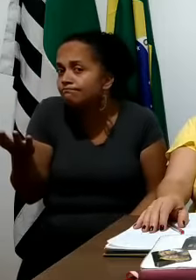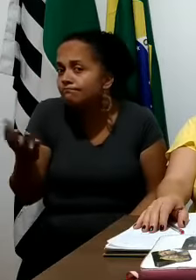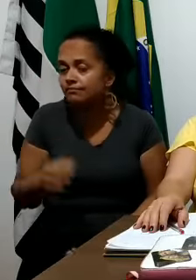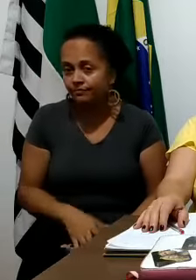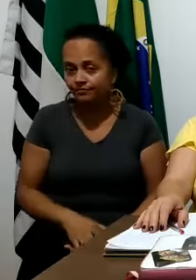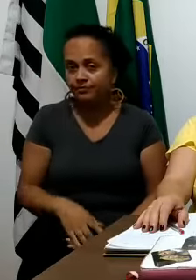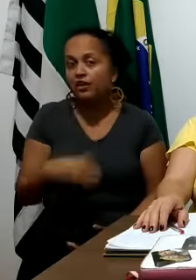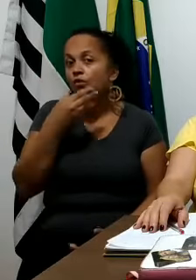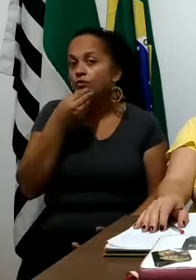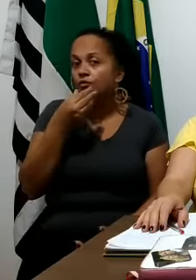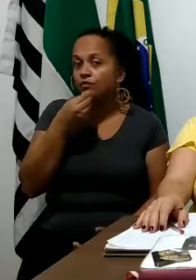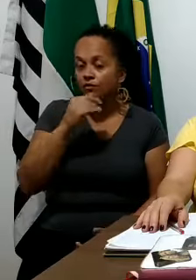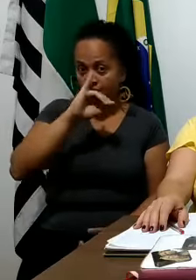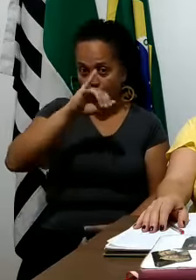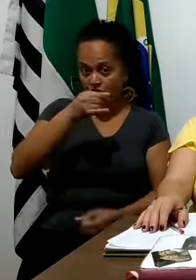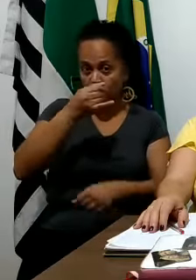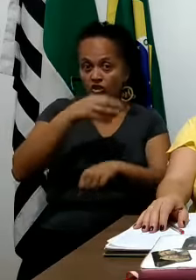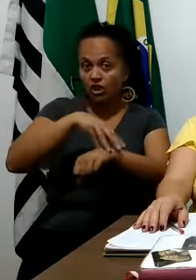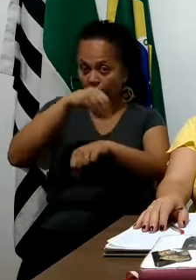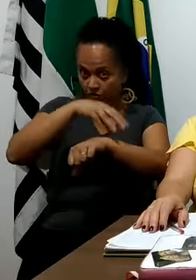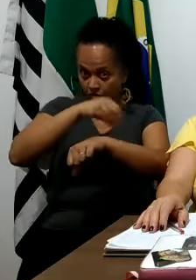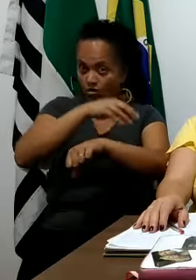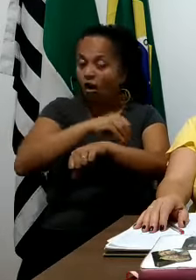Jacó era já é idoso,